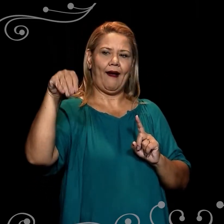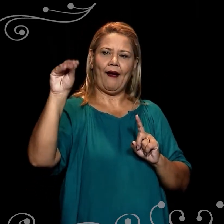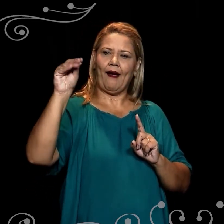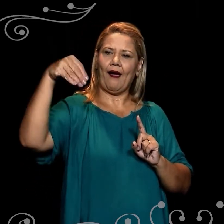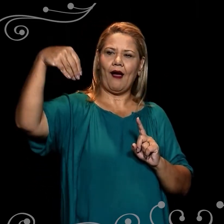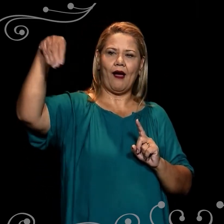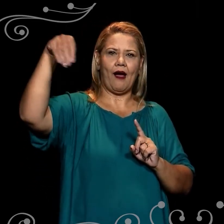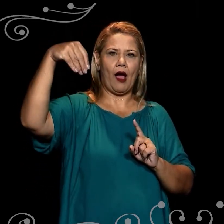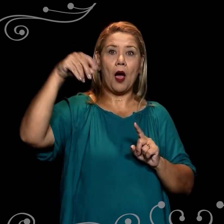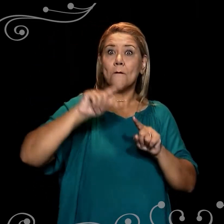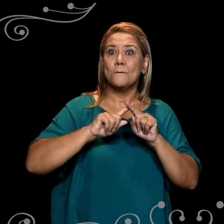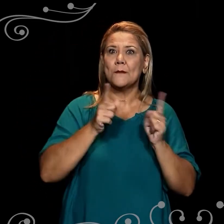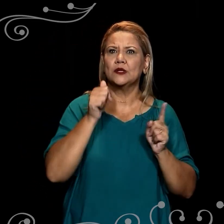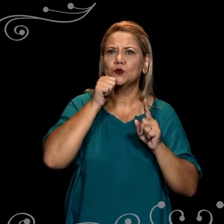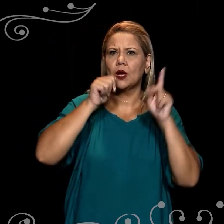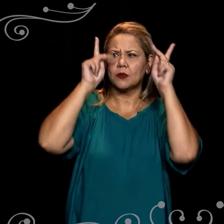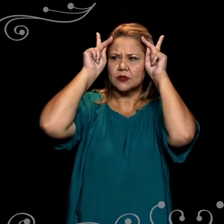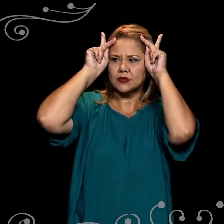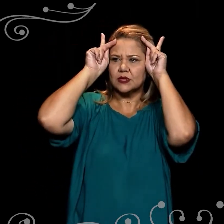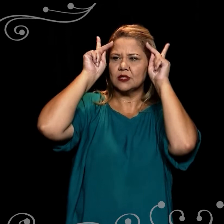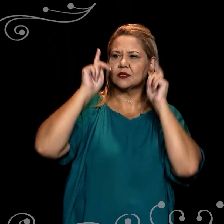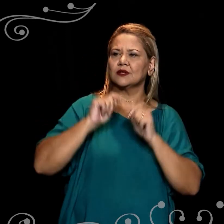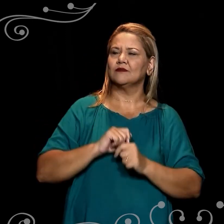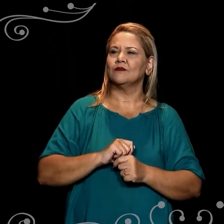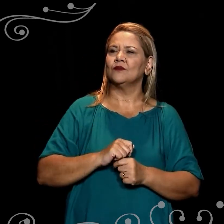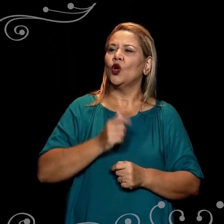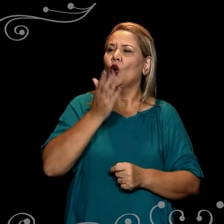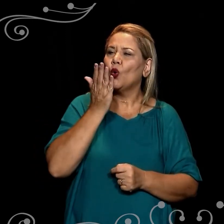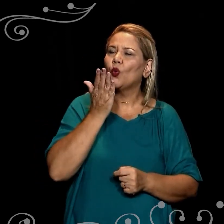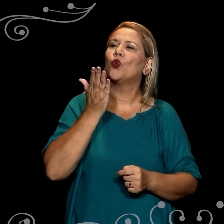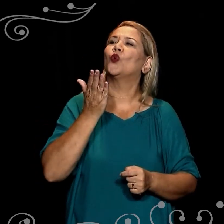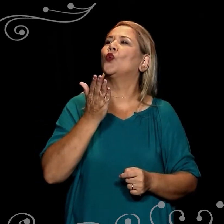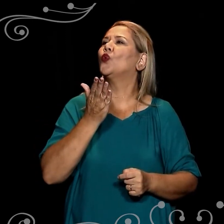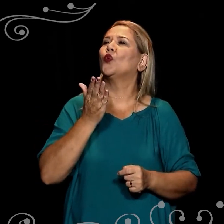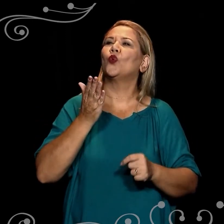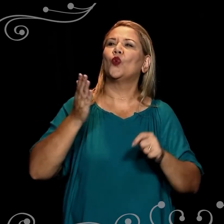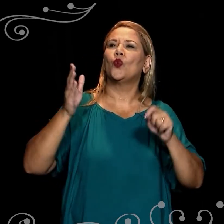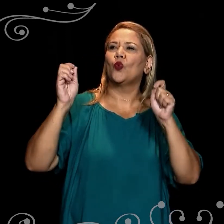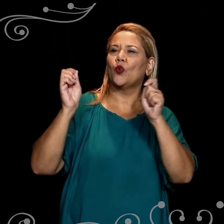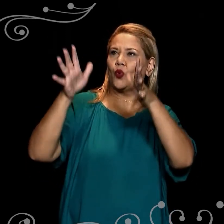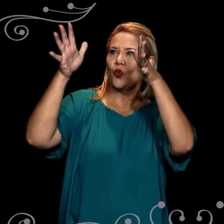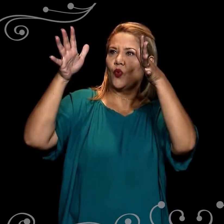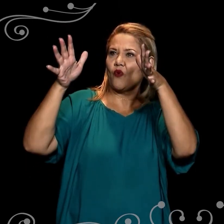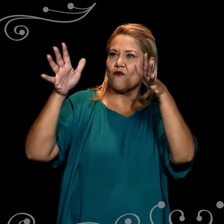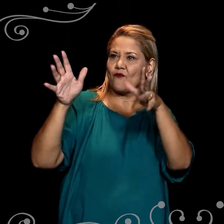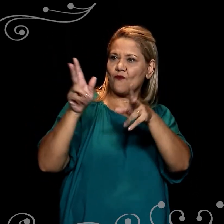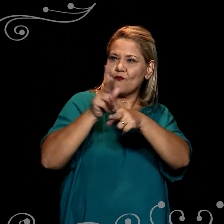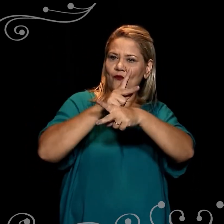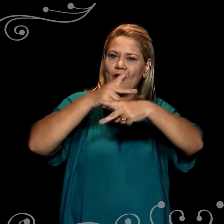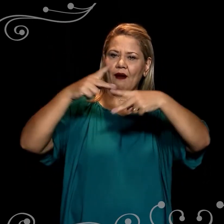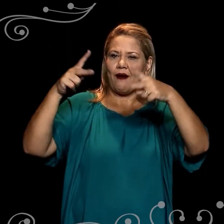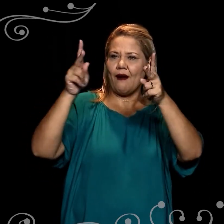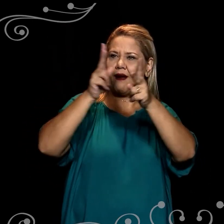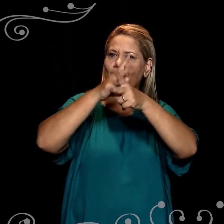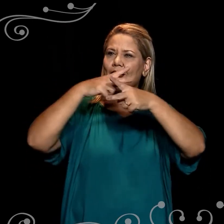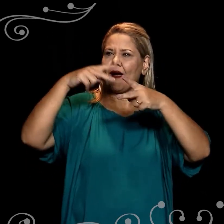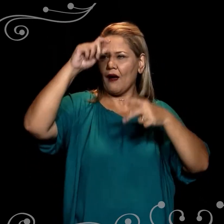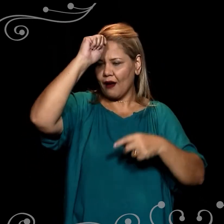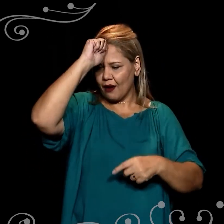Mas a princesa encantava o vento, que fazia o boné do garoto sair voando pelo